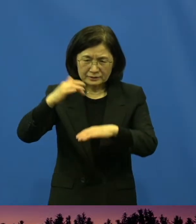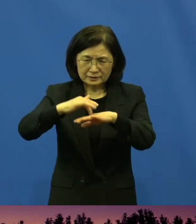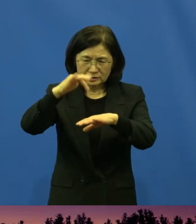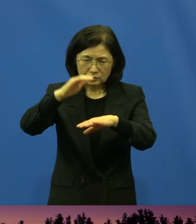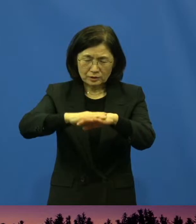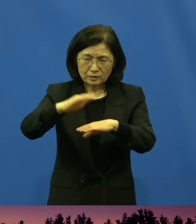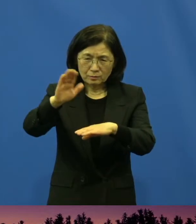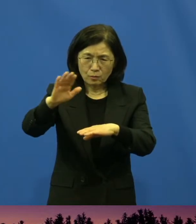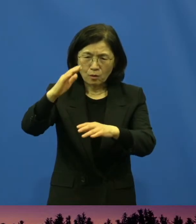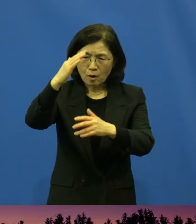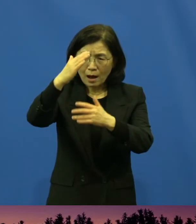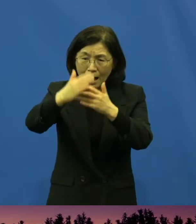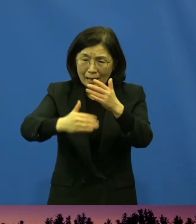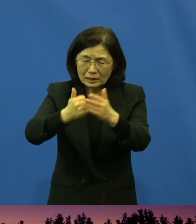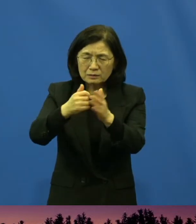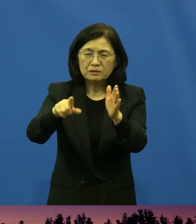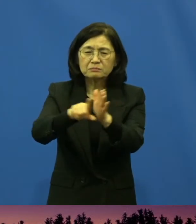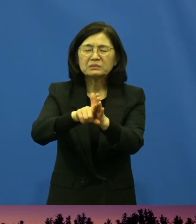존재가 나에게 없었어요.